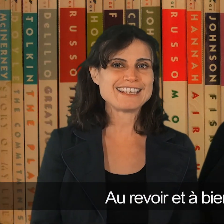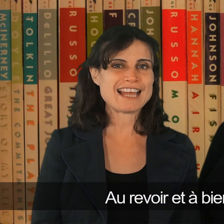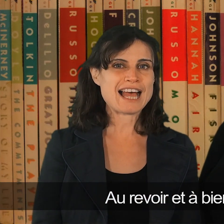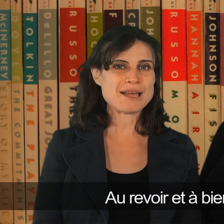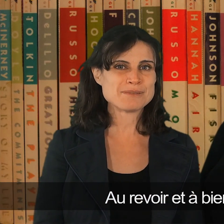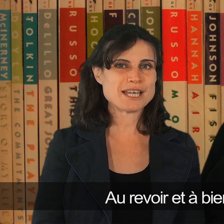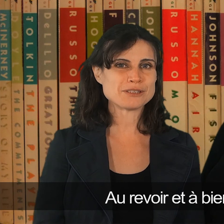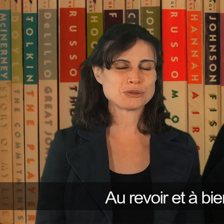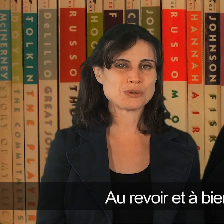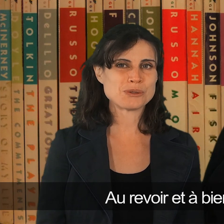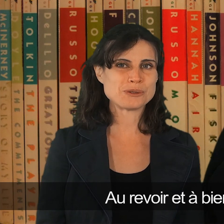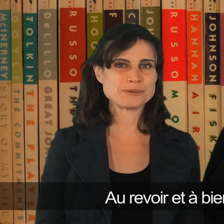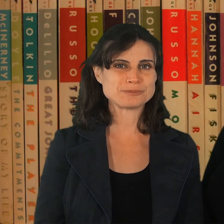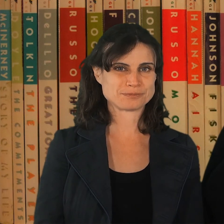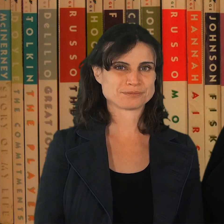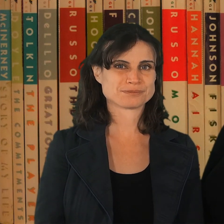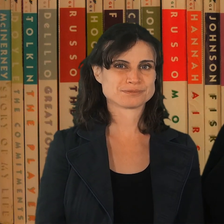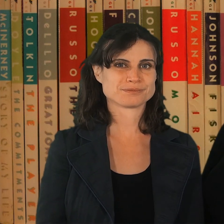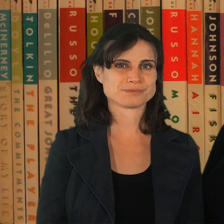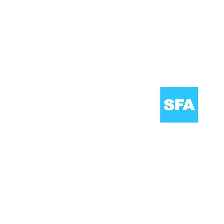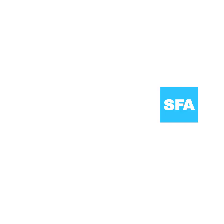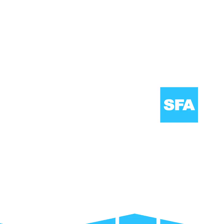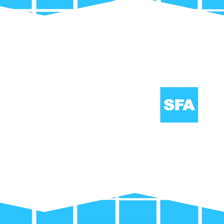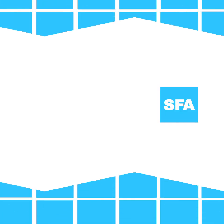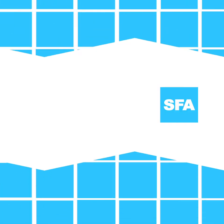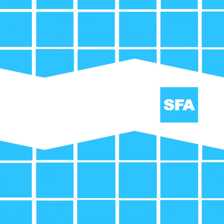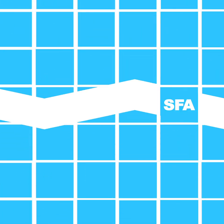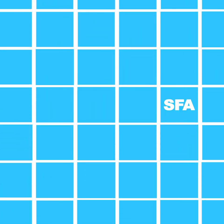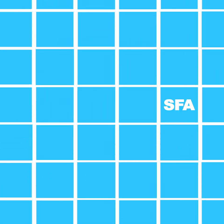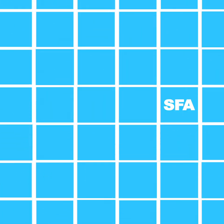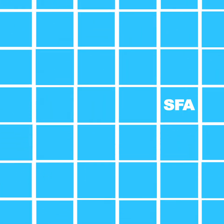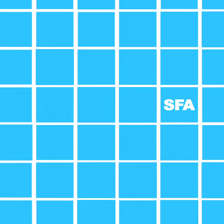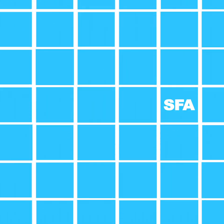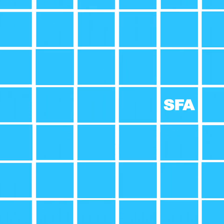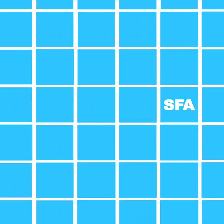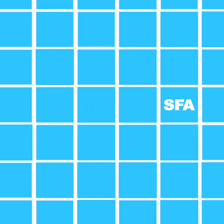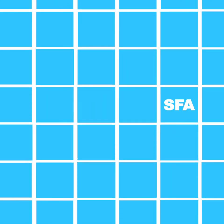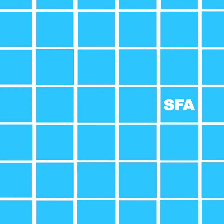revoir et à bientôt.